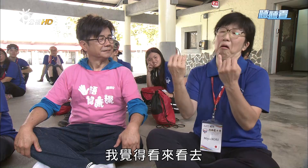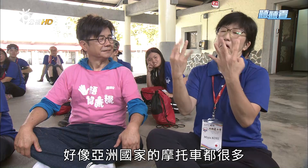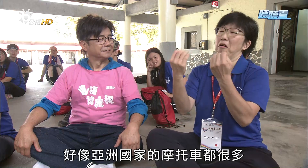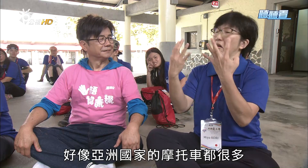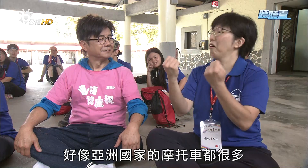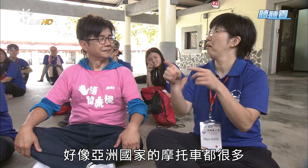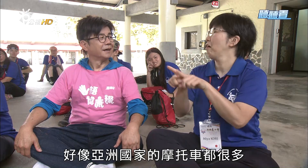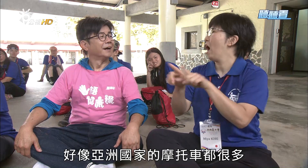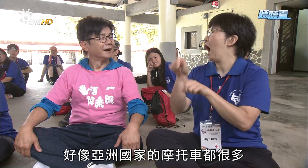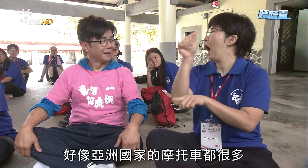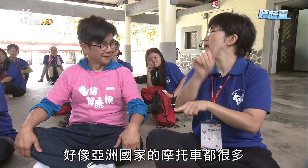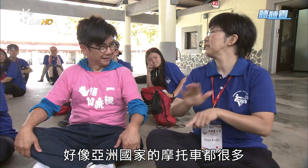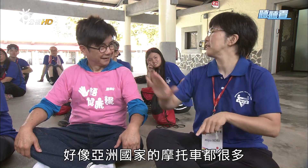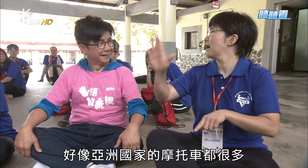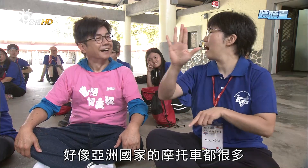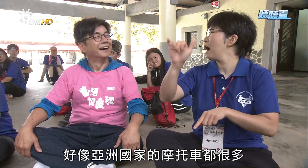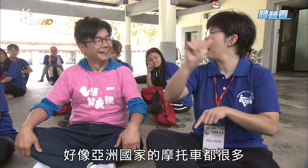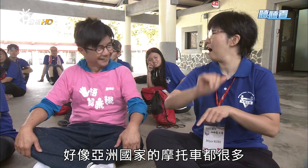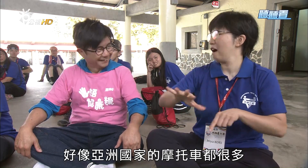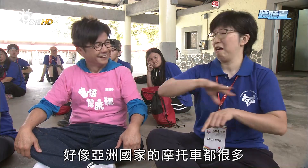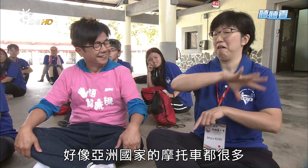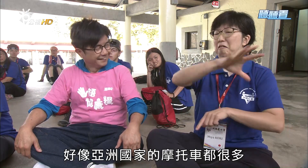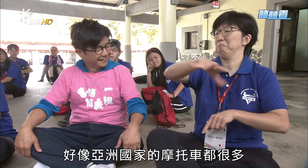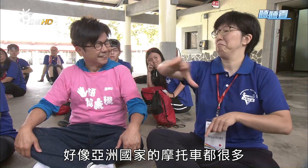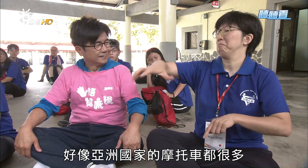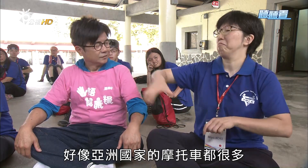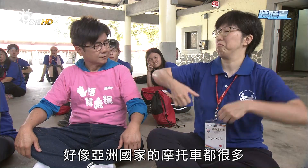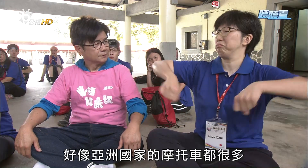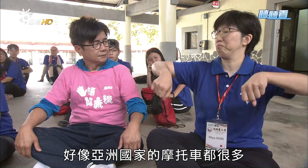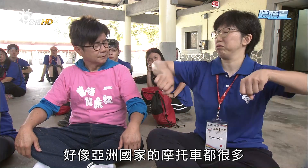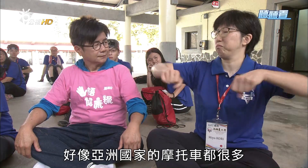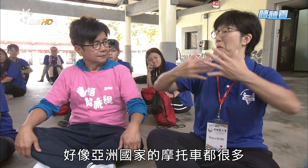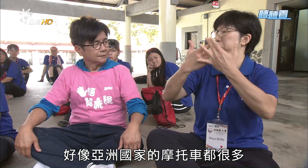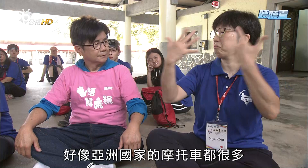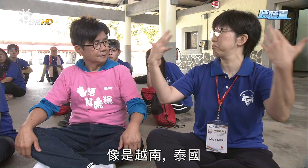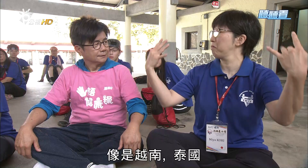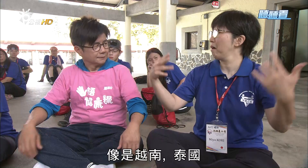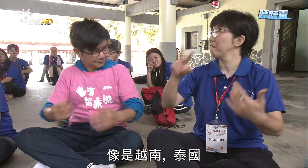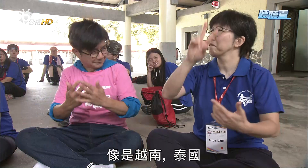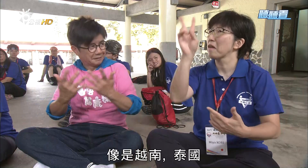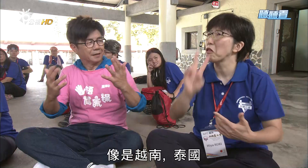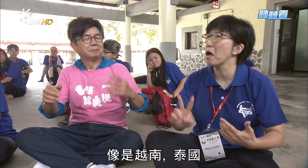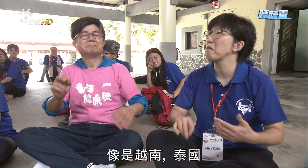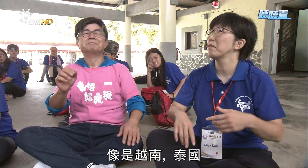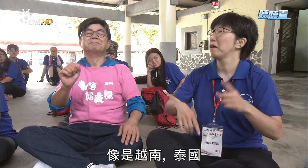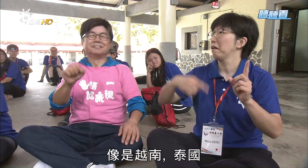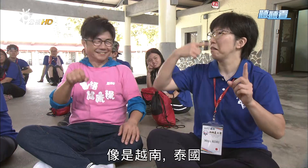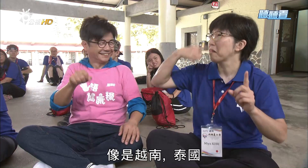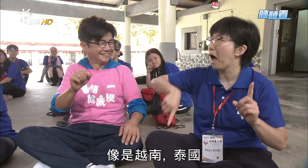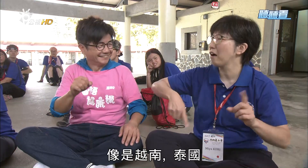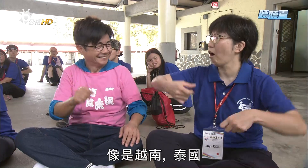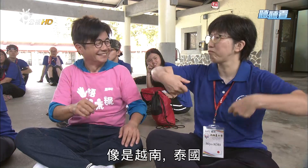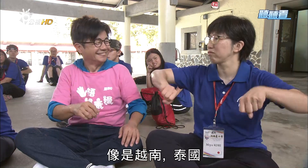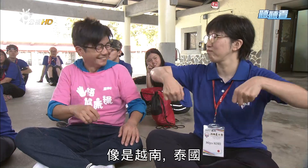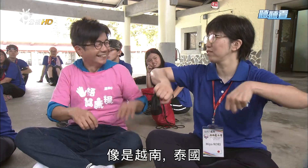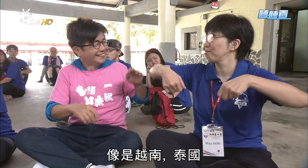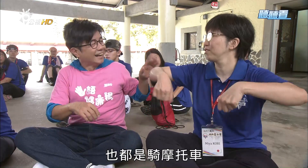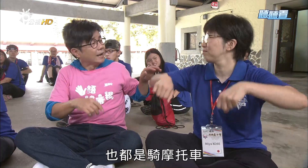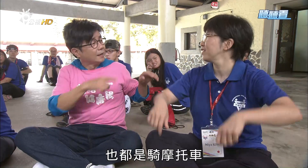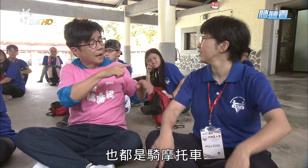好像亚洲国家的摩托车都很多。像是越南啊，泰国啊，也都是骑